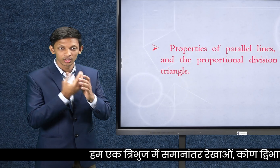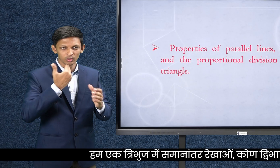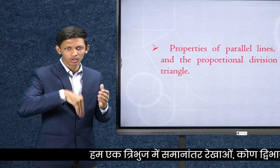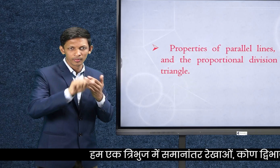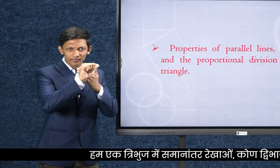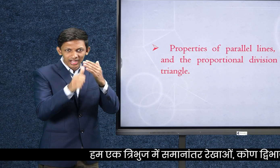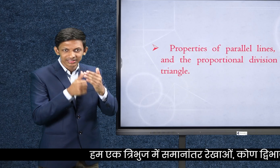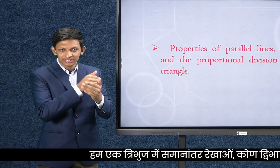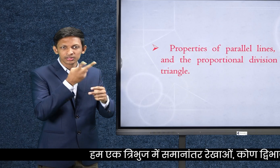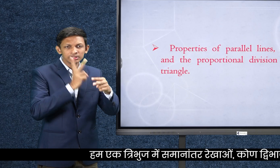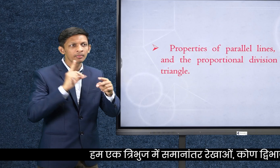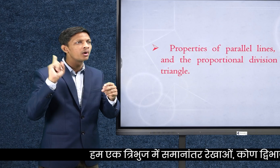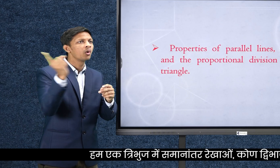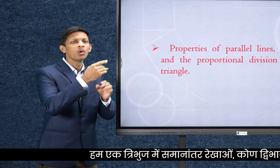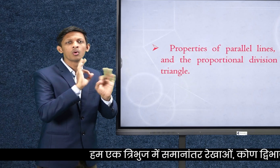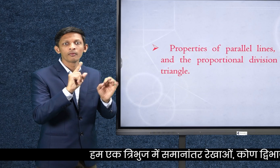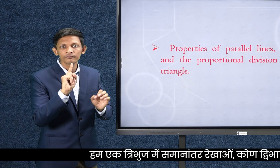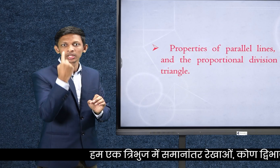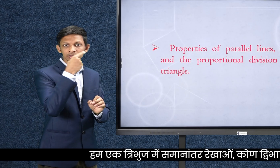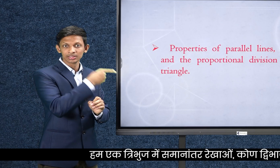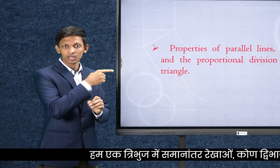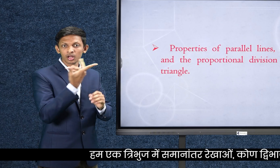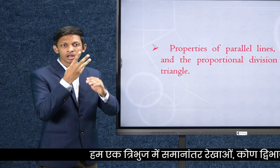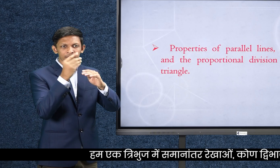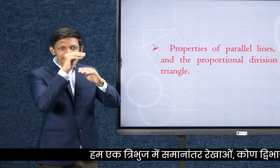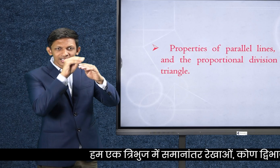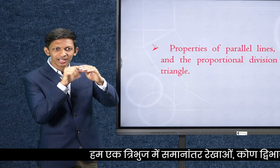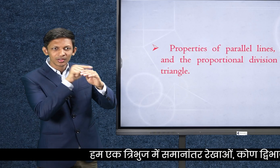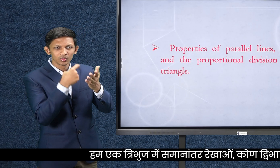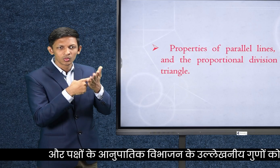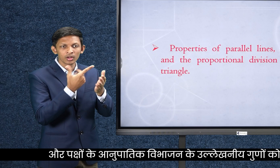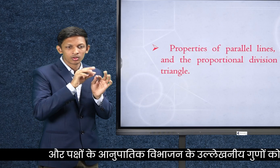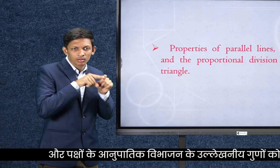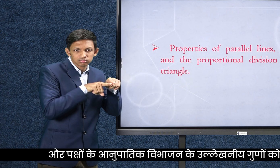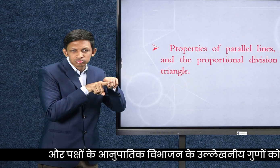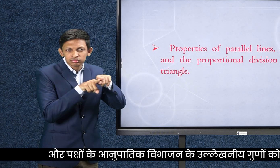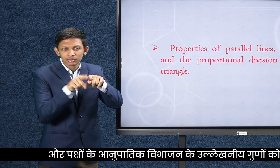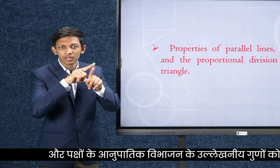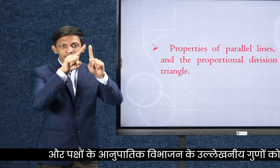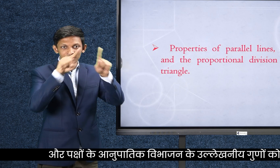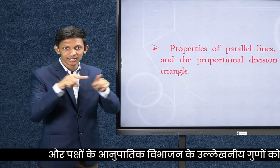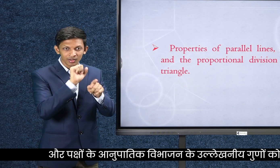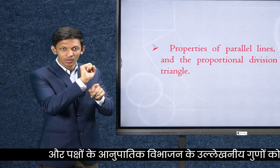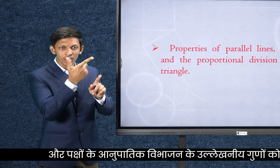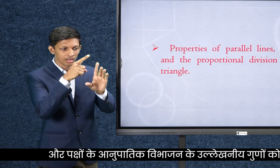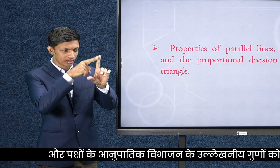हम एक त्रिभुज में समानांतर रेखाओं, कोण, द्विभाजकों और पक्षों के अनुपातिका विभाजन